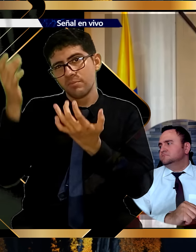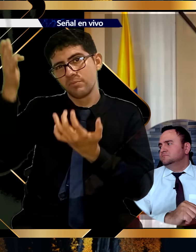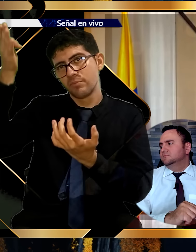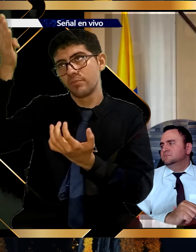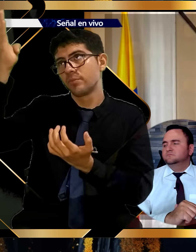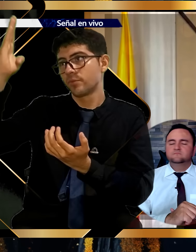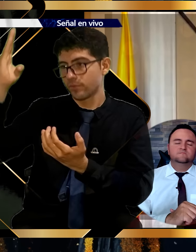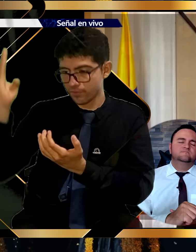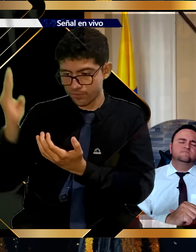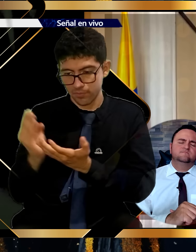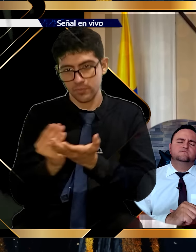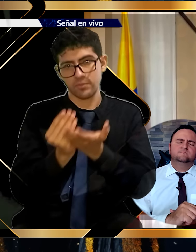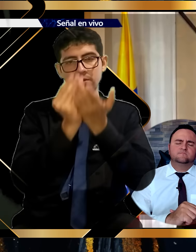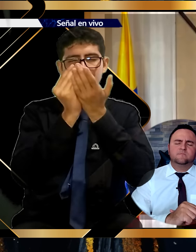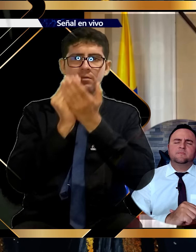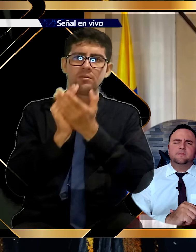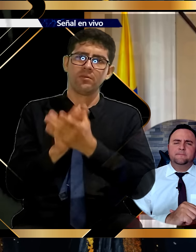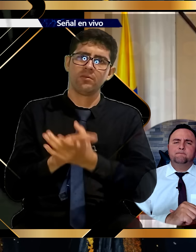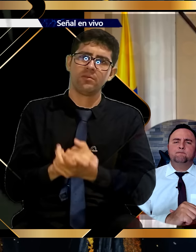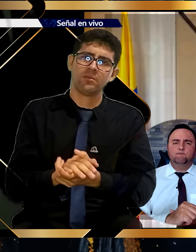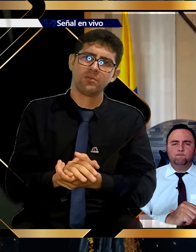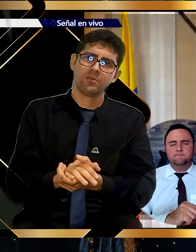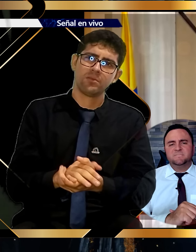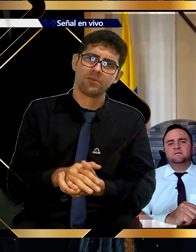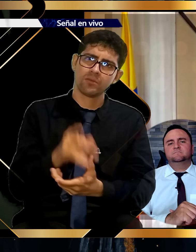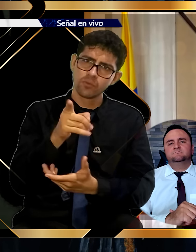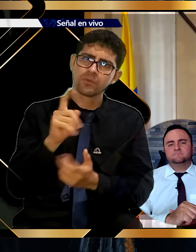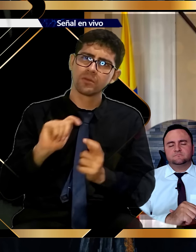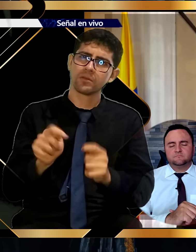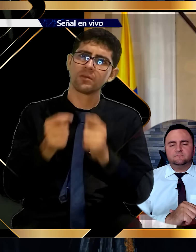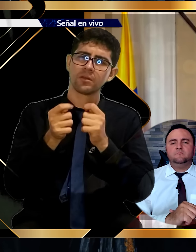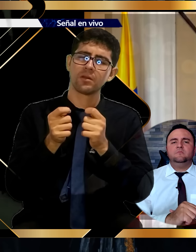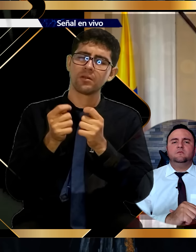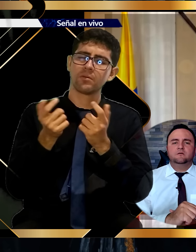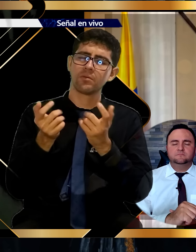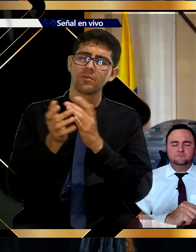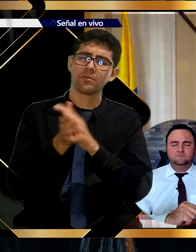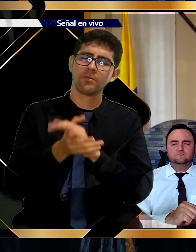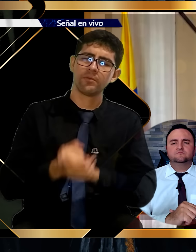que tenemos que esperar para que usted esté salva o salvo?